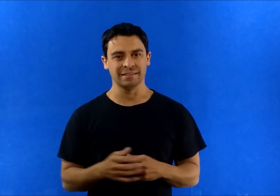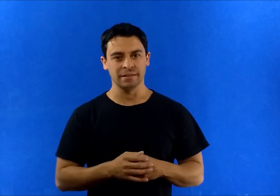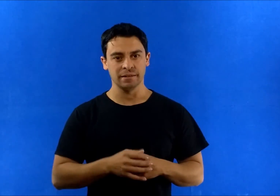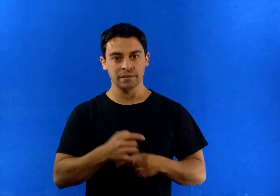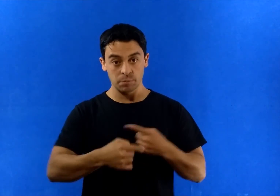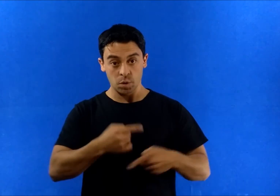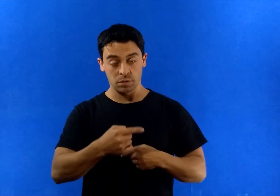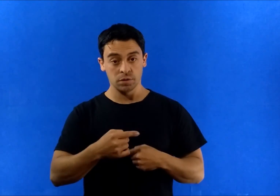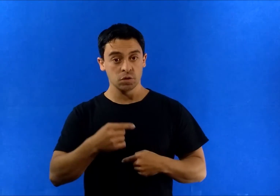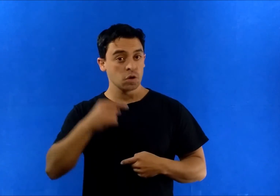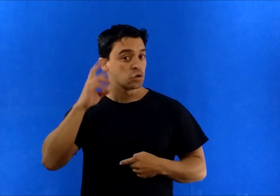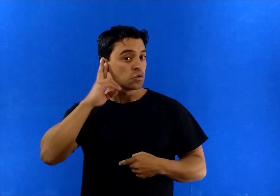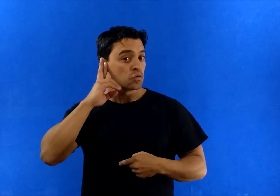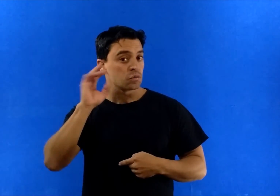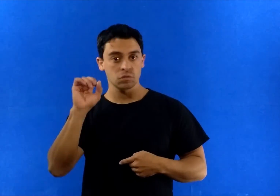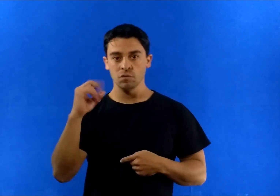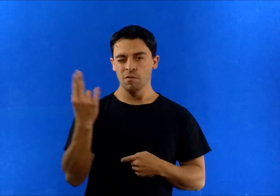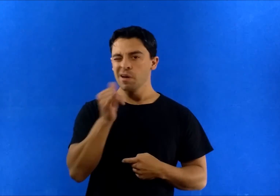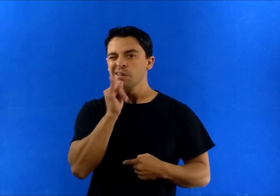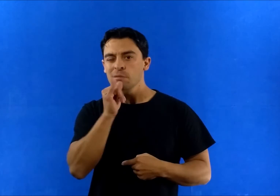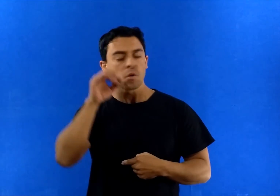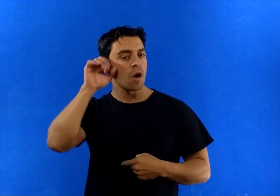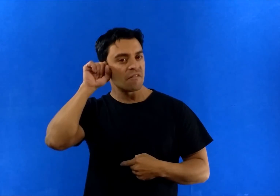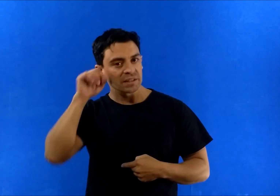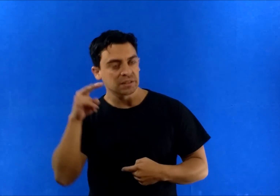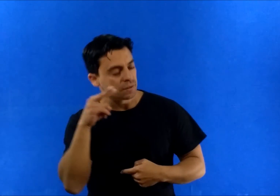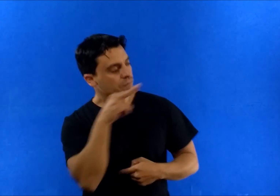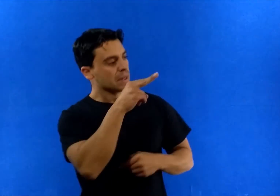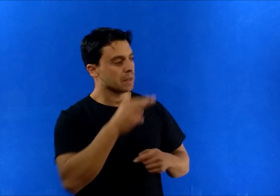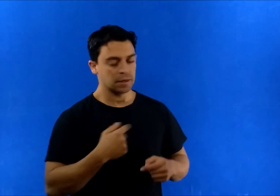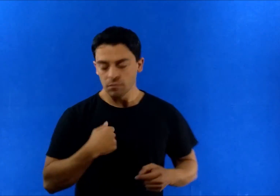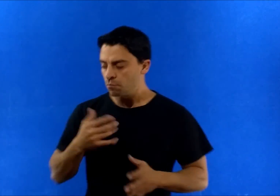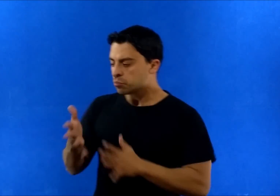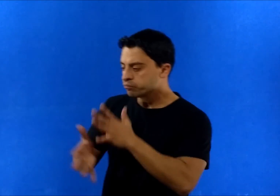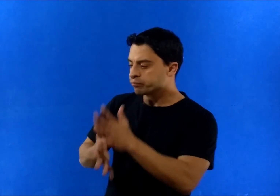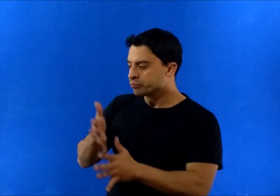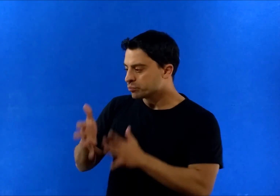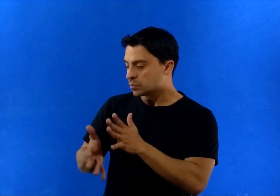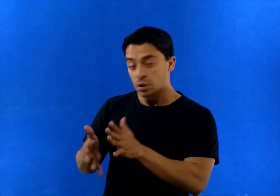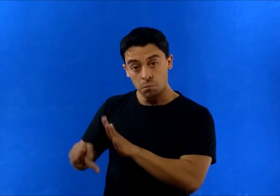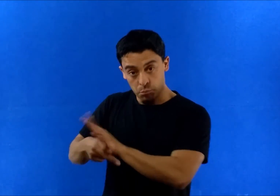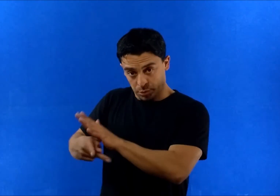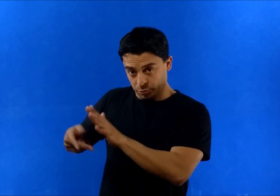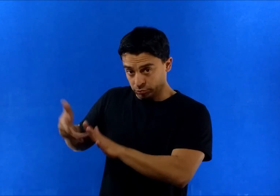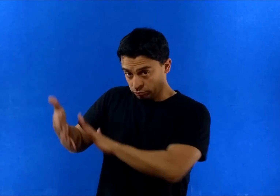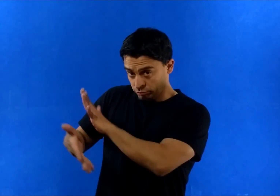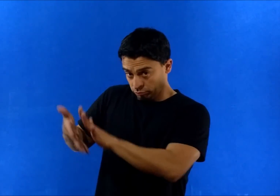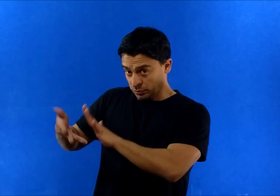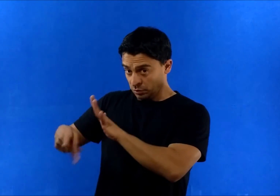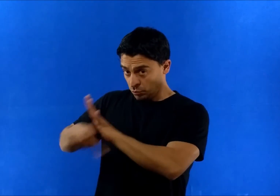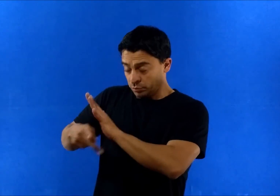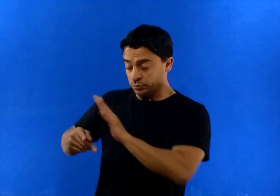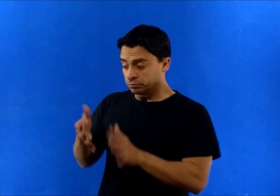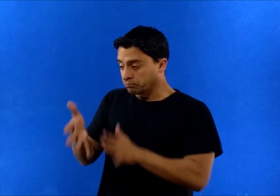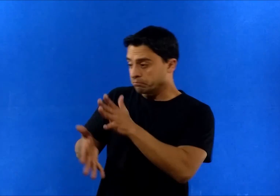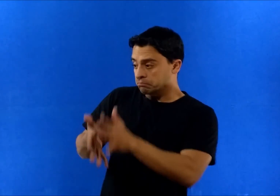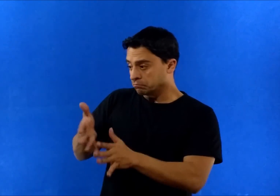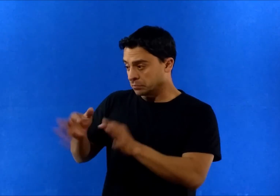correta. Depois o surdo, ou por exemplo o ouvinte, vai ver eu usando a língua de sinais próprio, com a